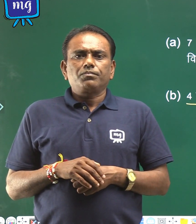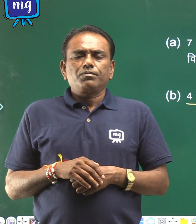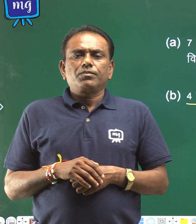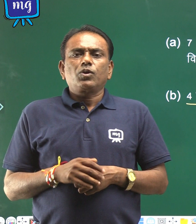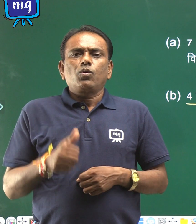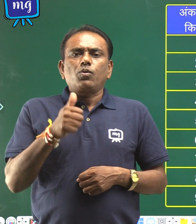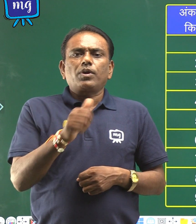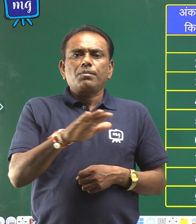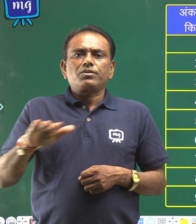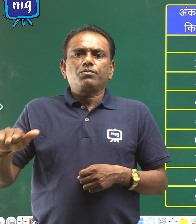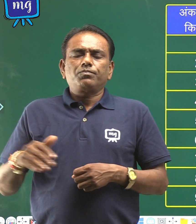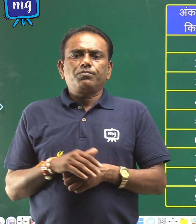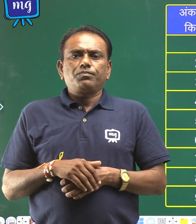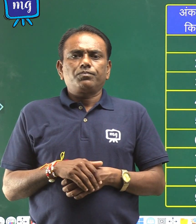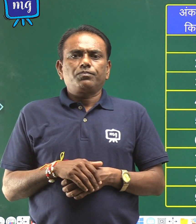ठीक है बच्चों,